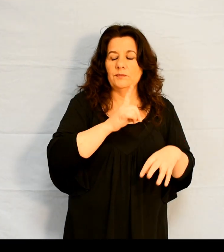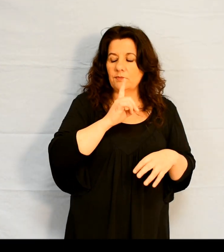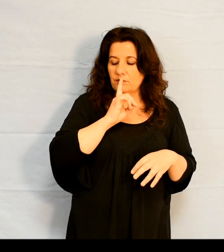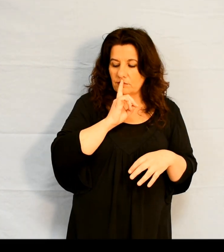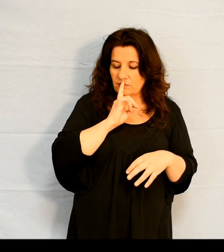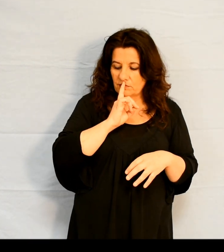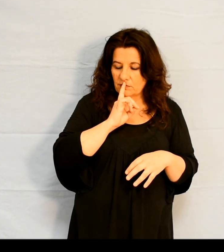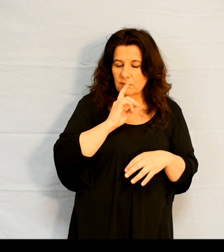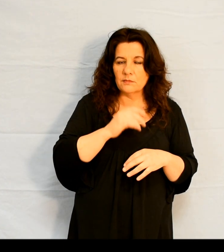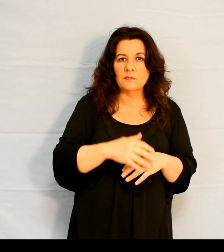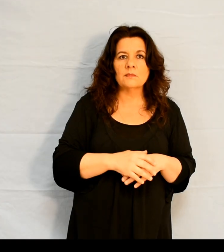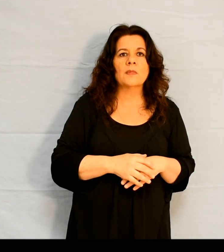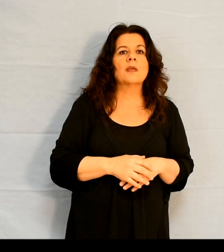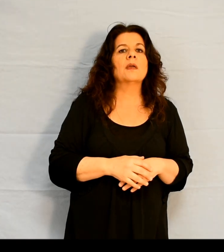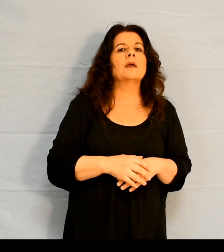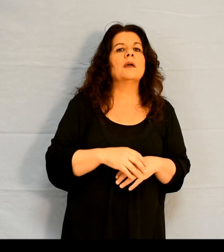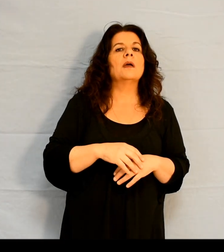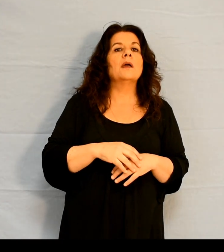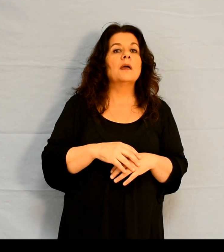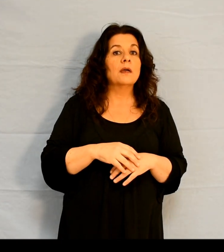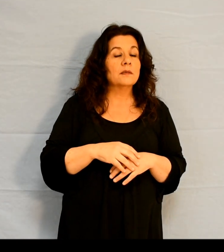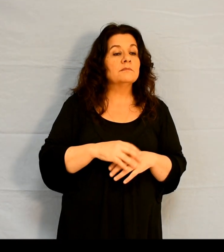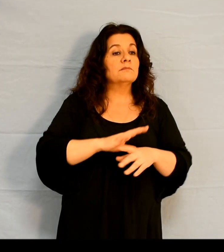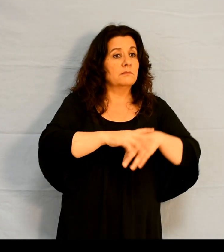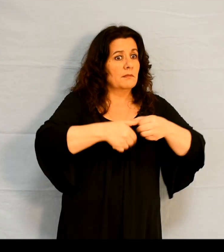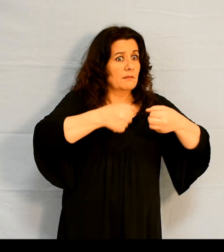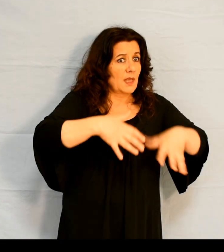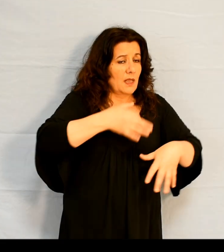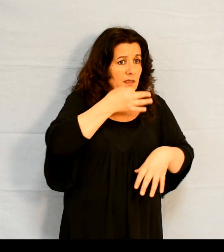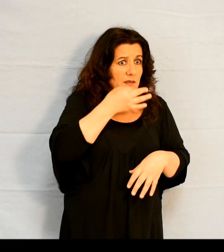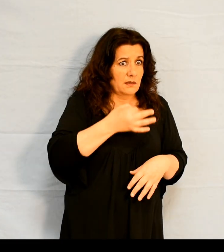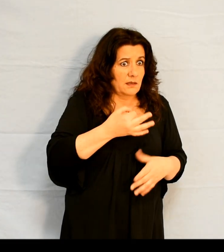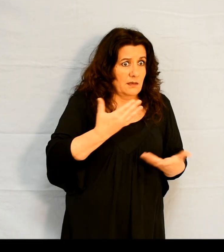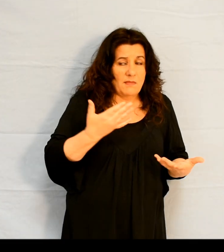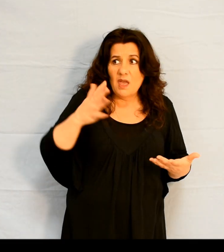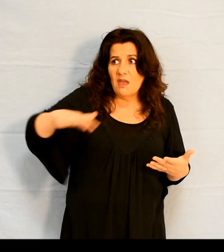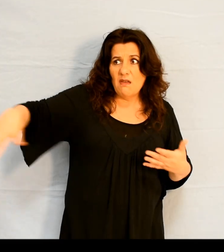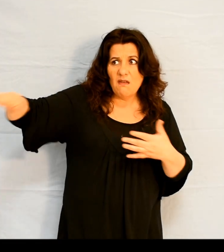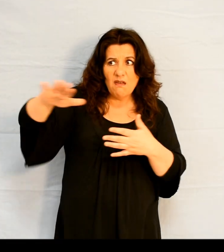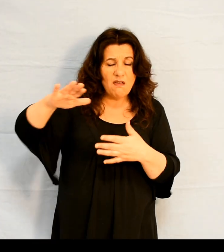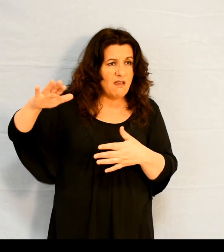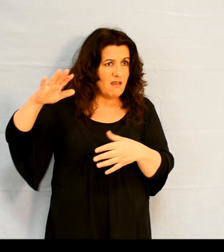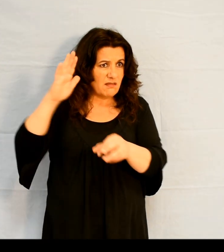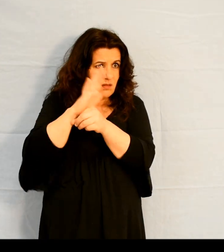Alors Pilate lui dit, « Tu n'entends pas tous les témoignages portés contre toi ?»